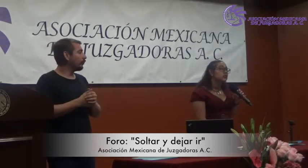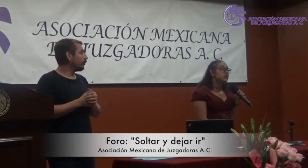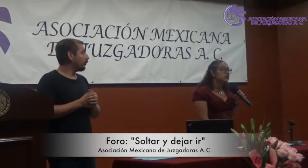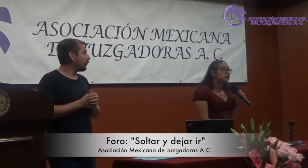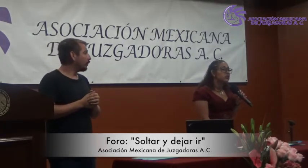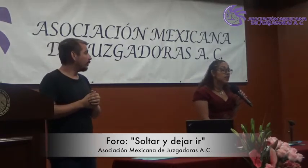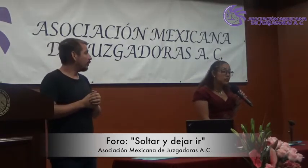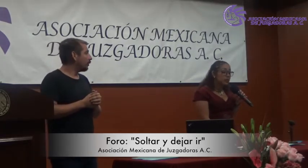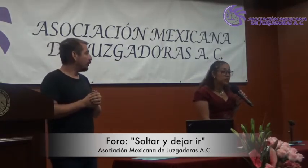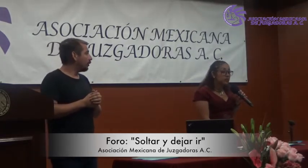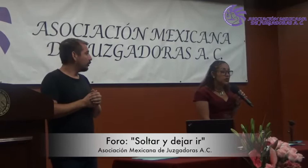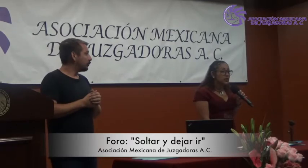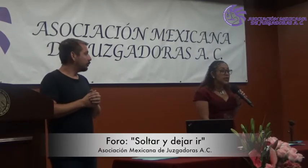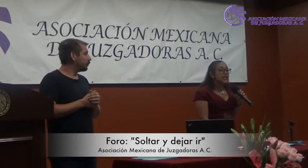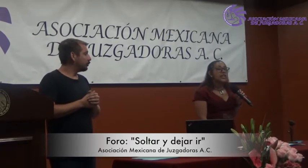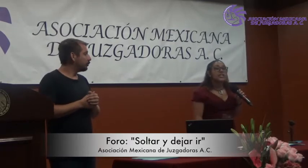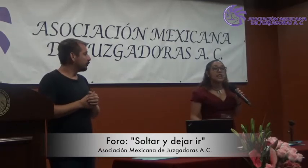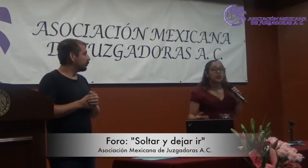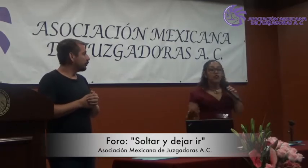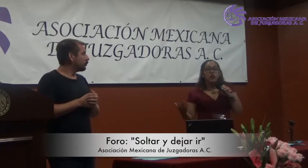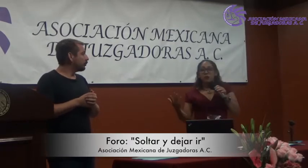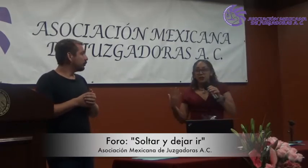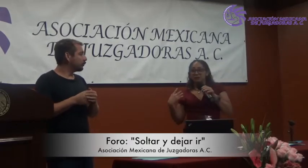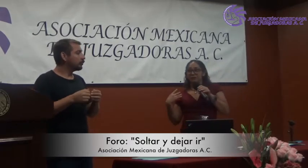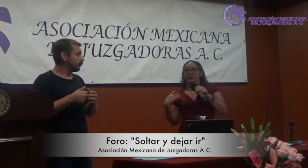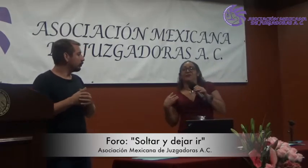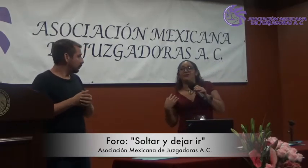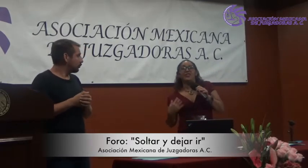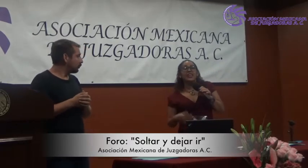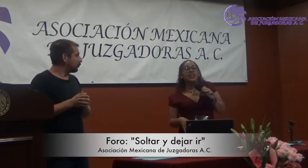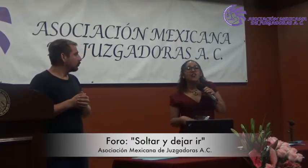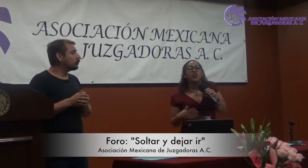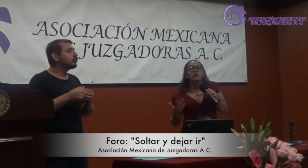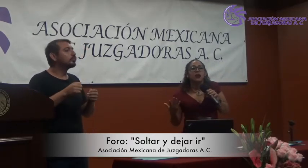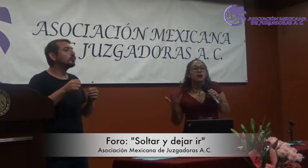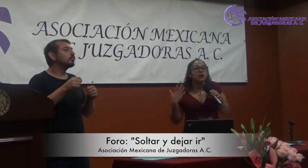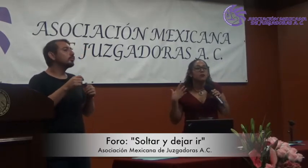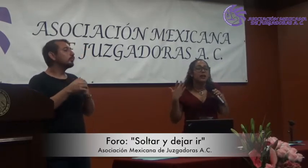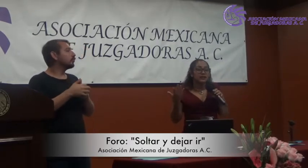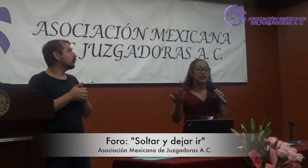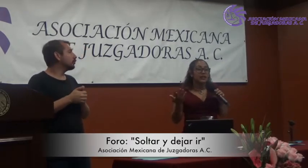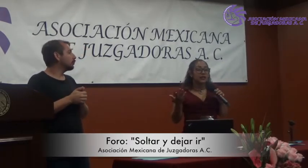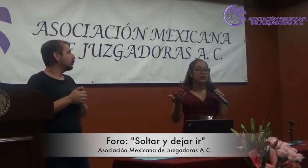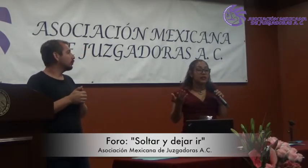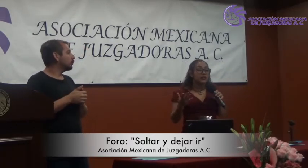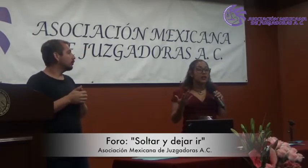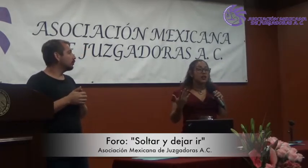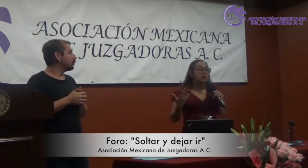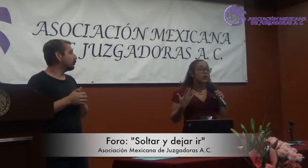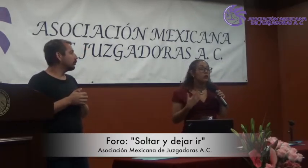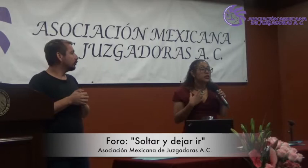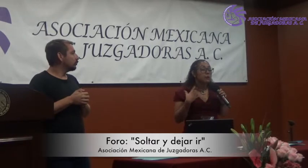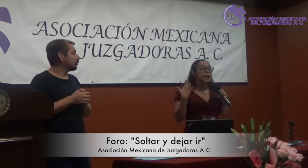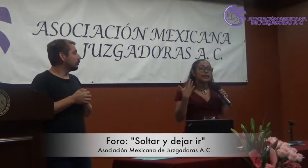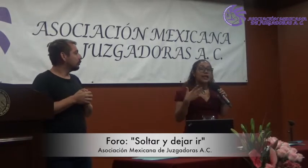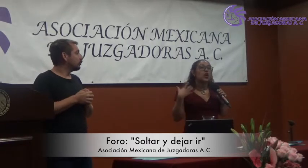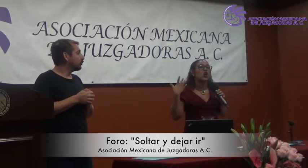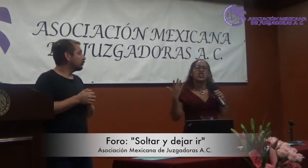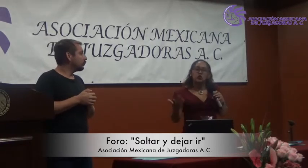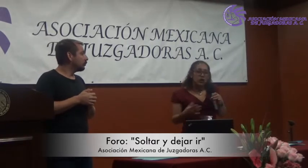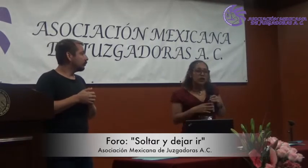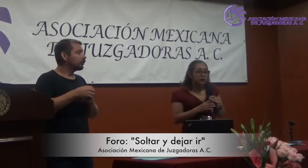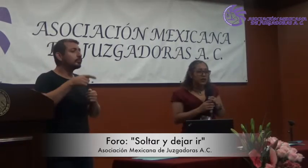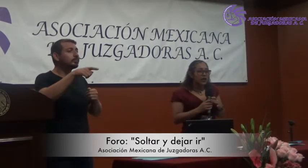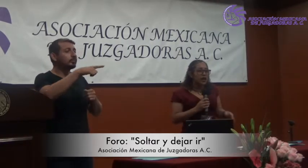relacionados estos dos elementos? ¿Y de qué forma más adelante podemos aprender